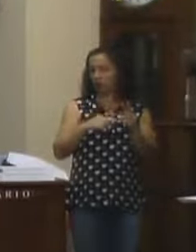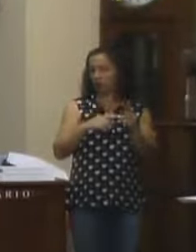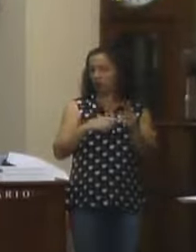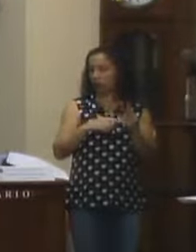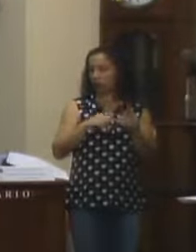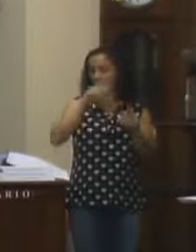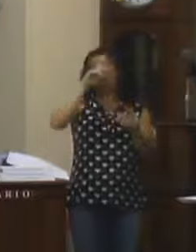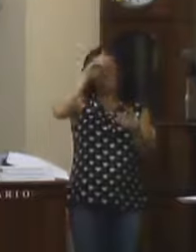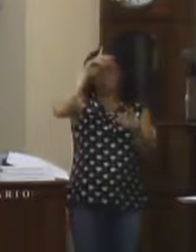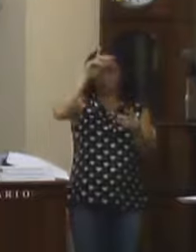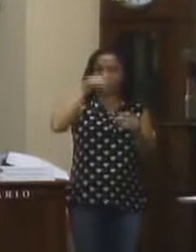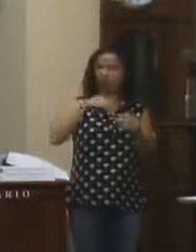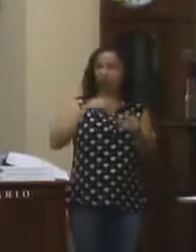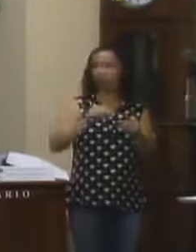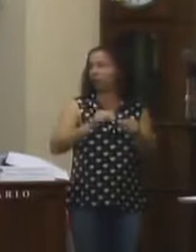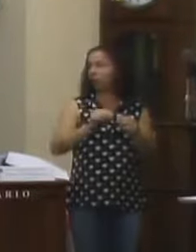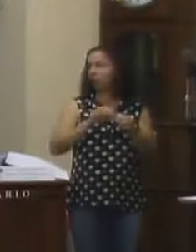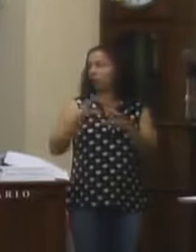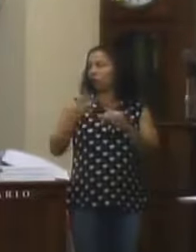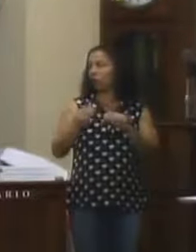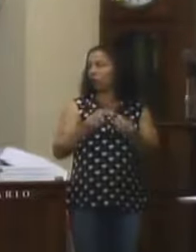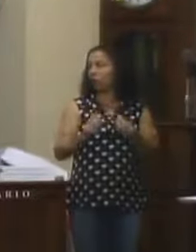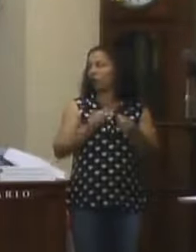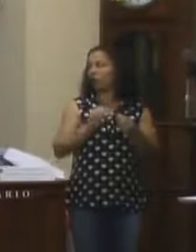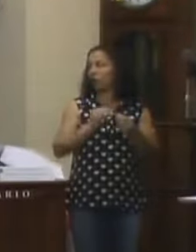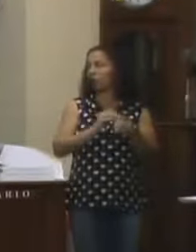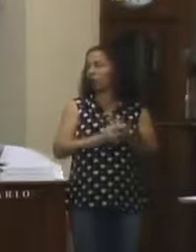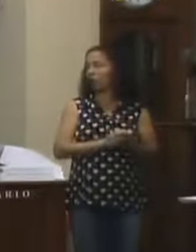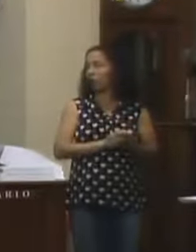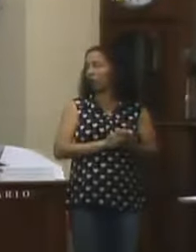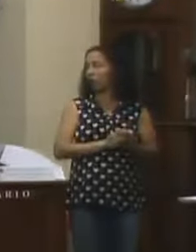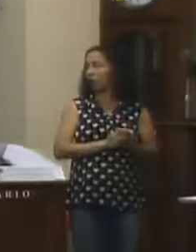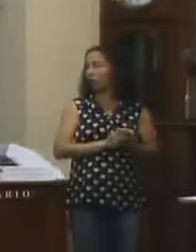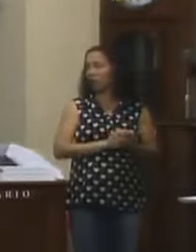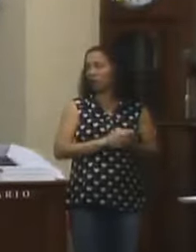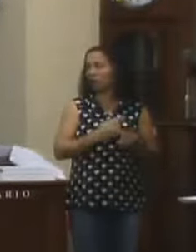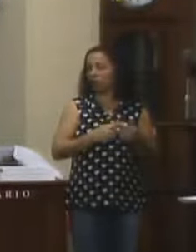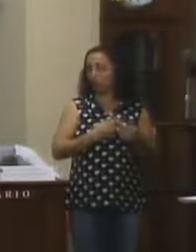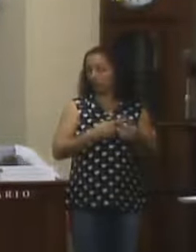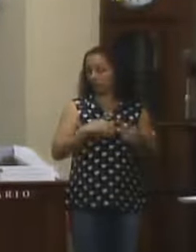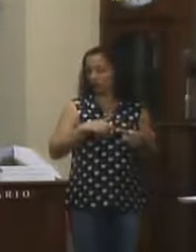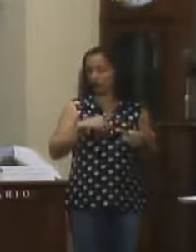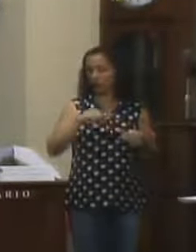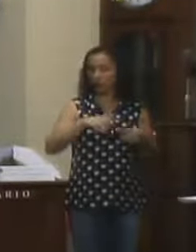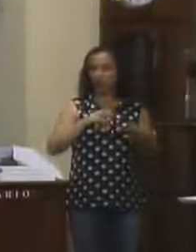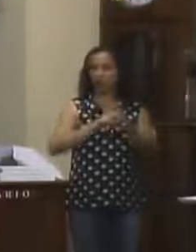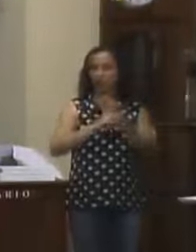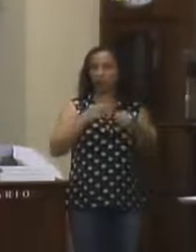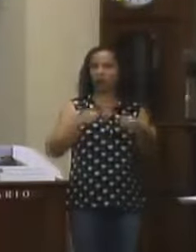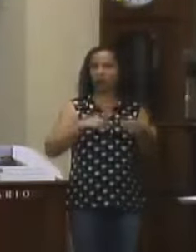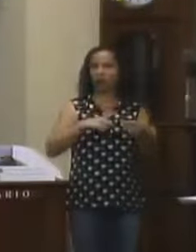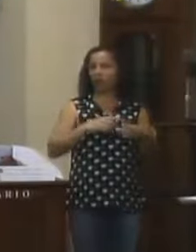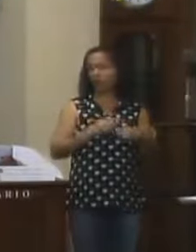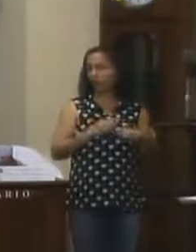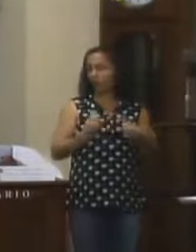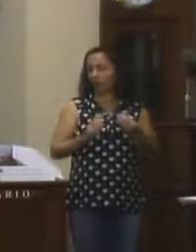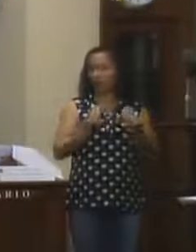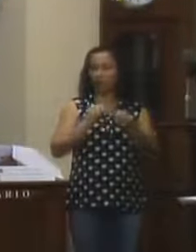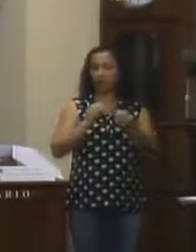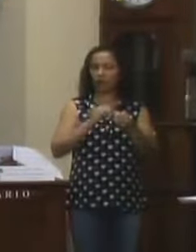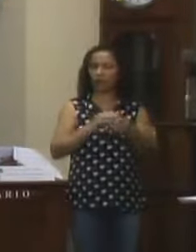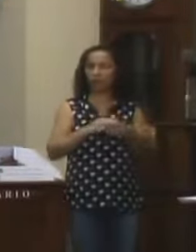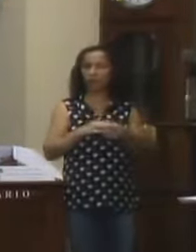criem, estruturem e atribuem às secretarias, departamentos equivalentes e órgãos da administração pública. Informa ainda que as despesas decorrentes desta lei